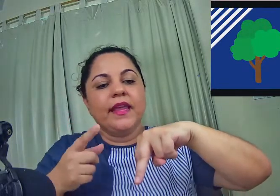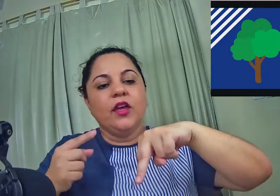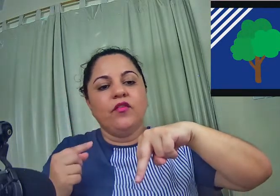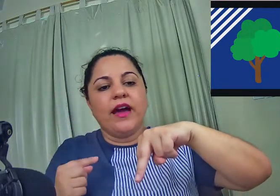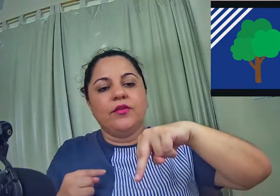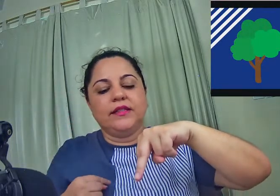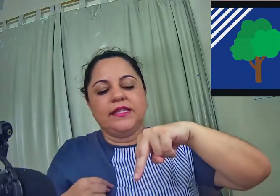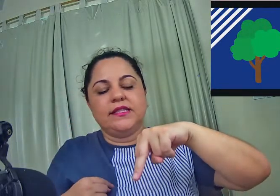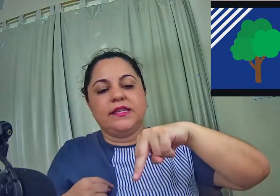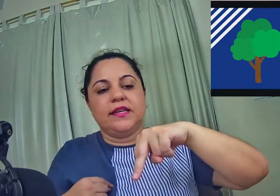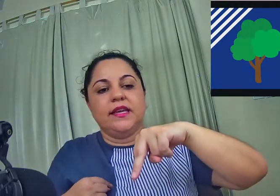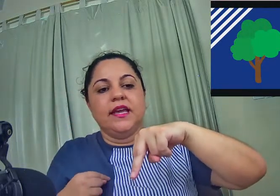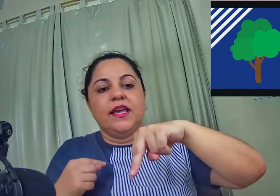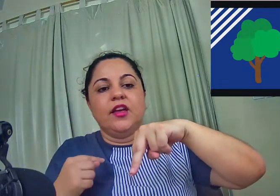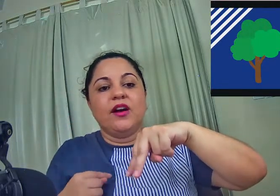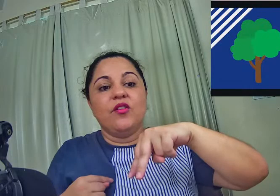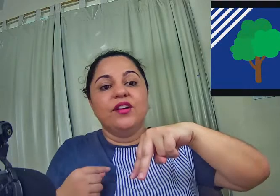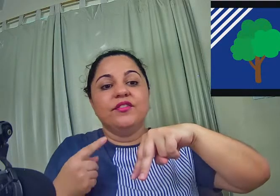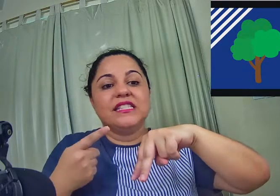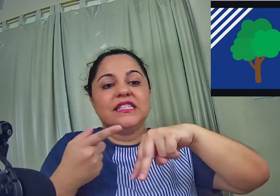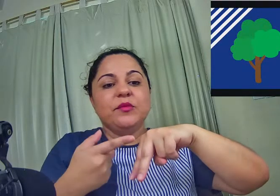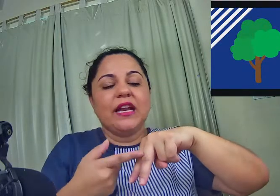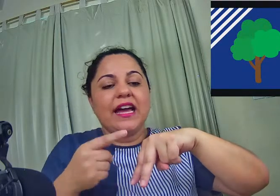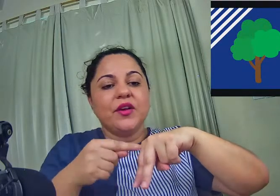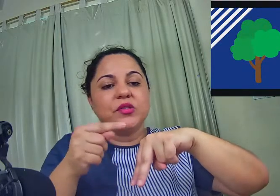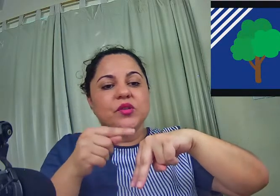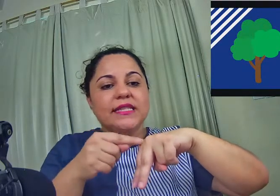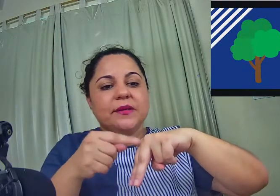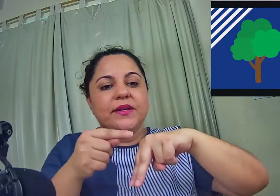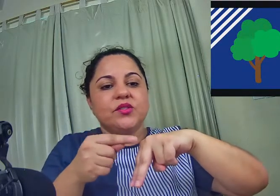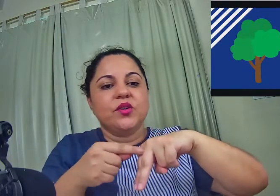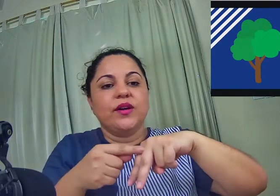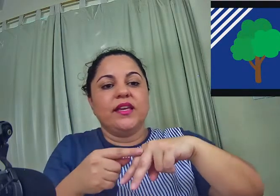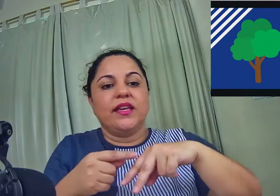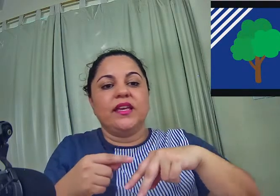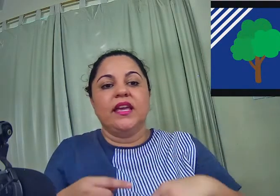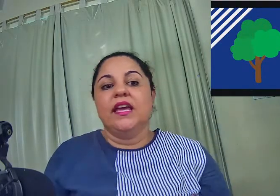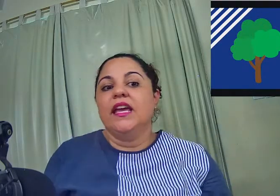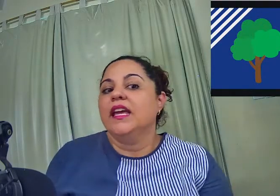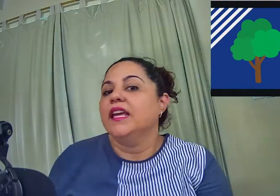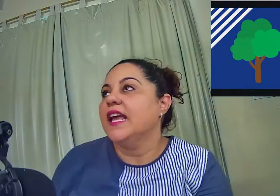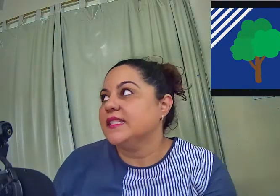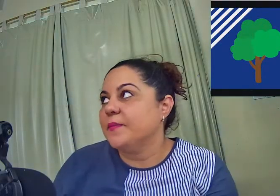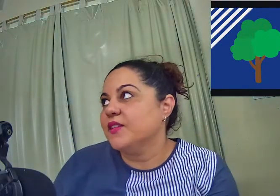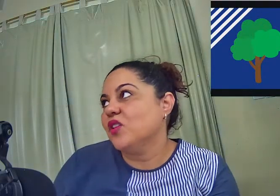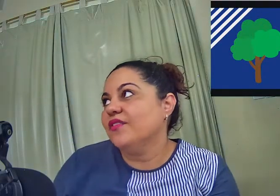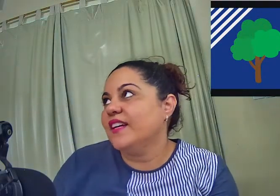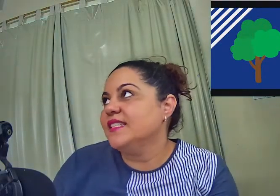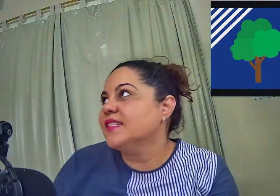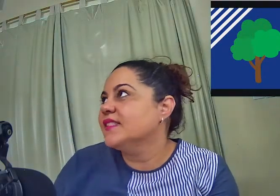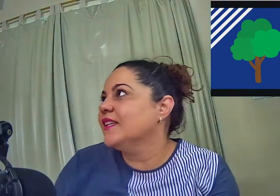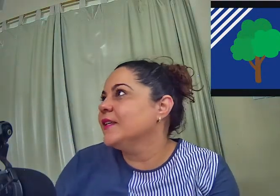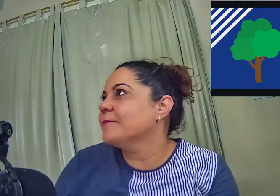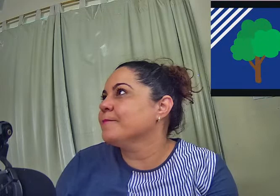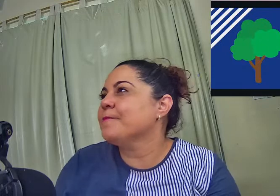vai acontecer? Eu agora vou simular que eu sou essa pessoa aqui. E essa pessoa faz assim.